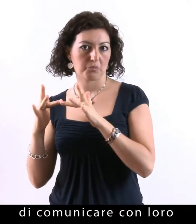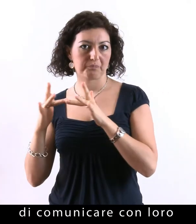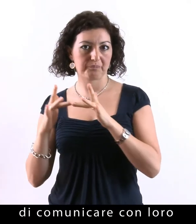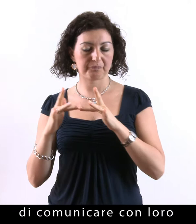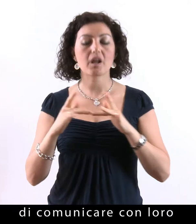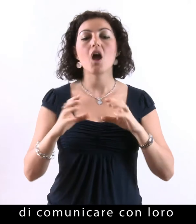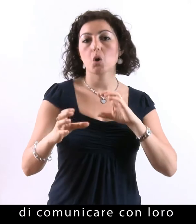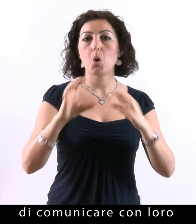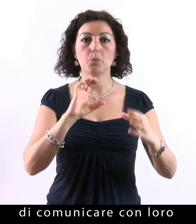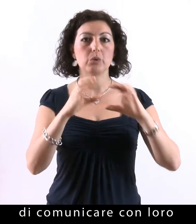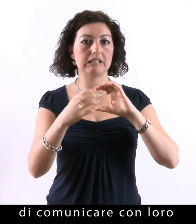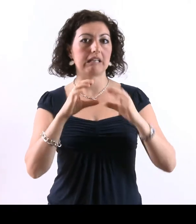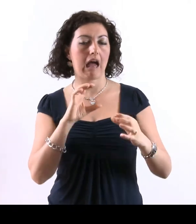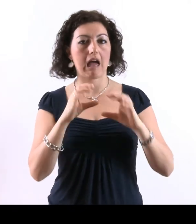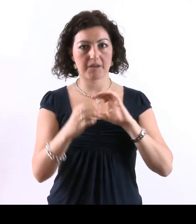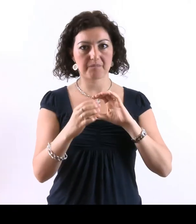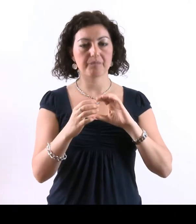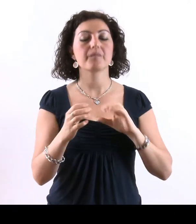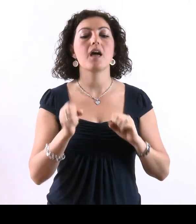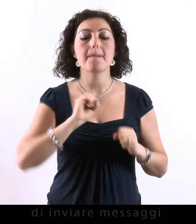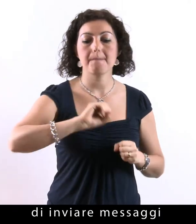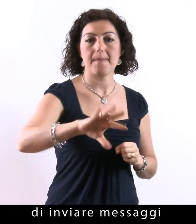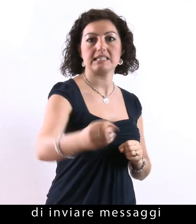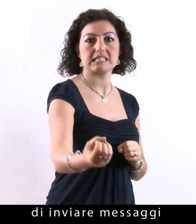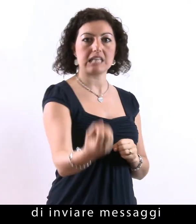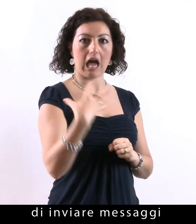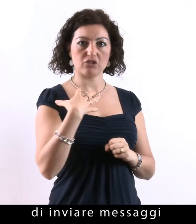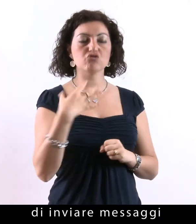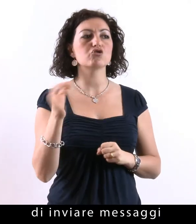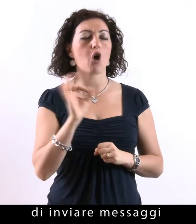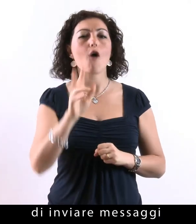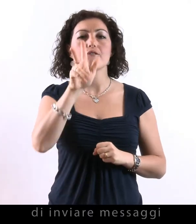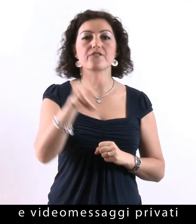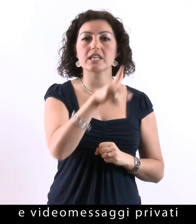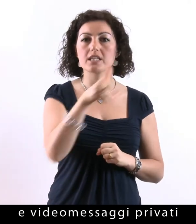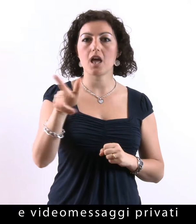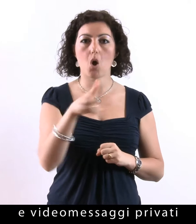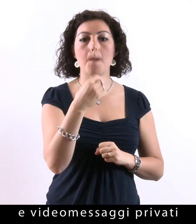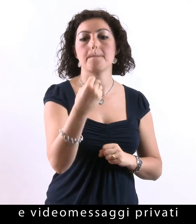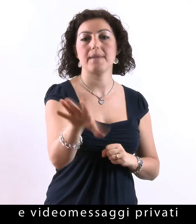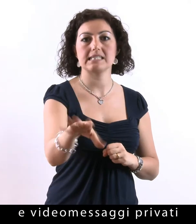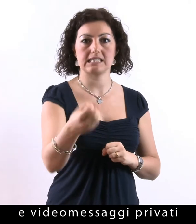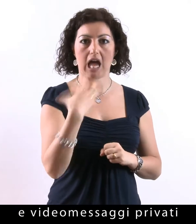comunicare con loro, di inviare messaggi e video messaggi privati,